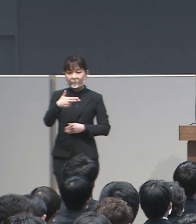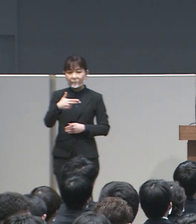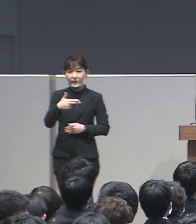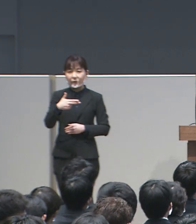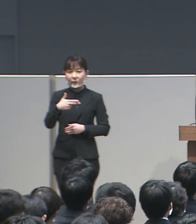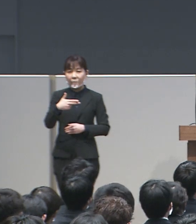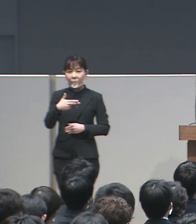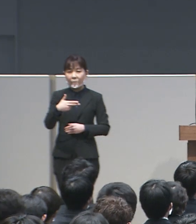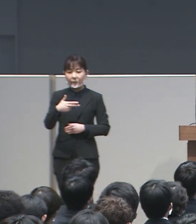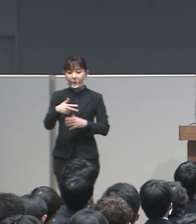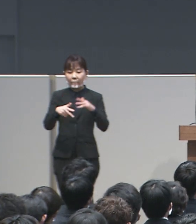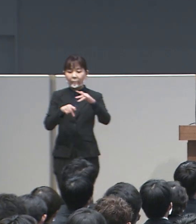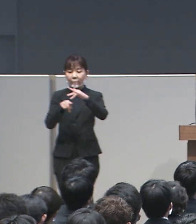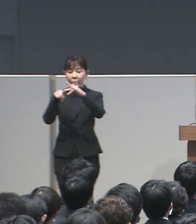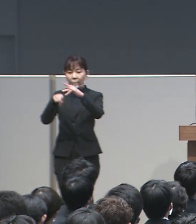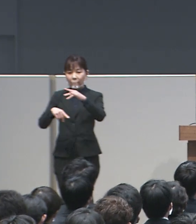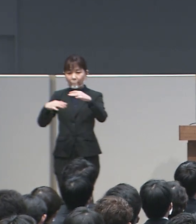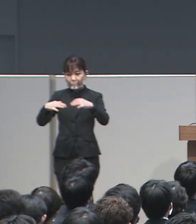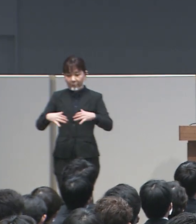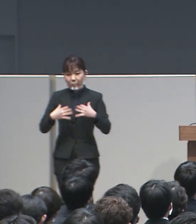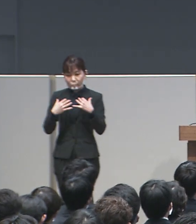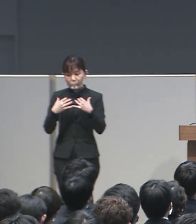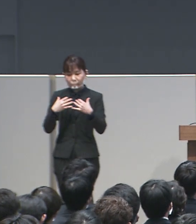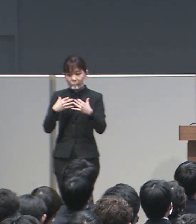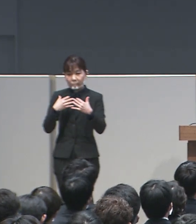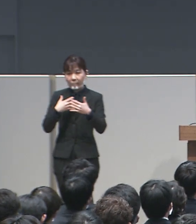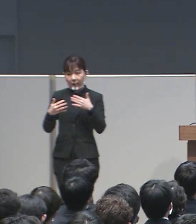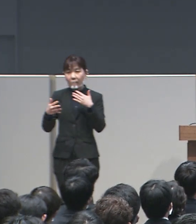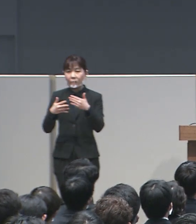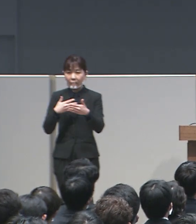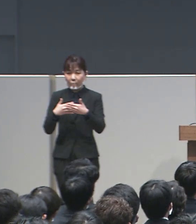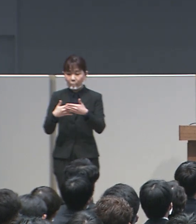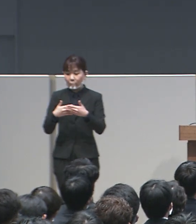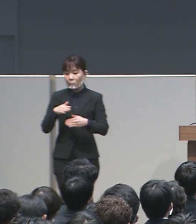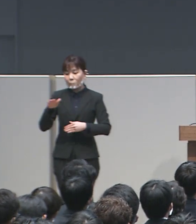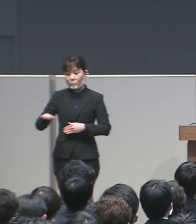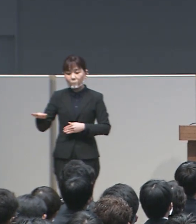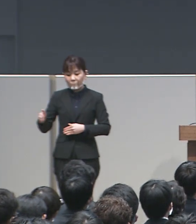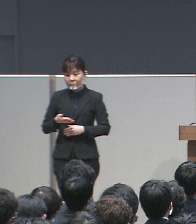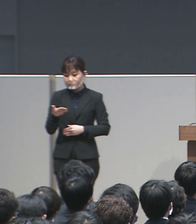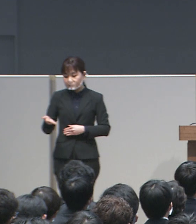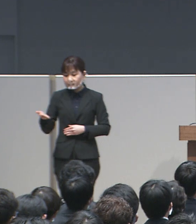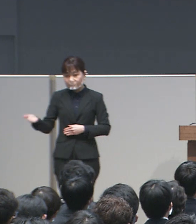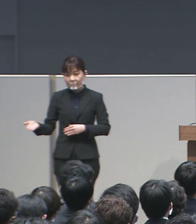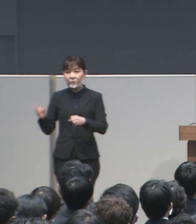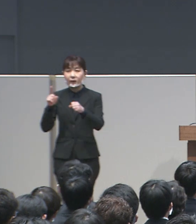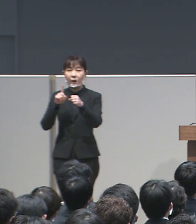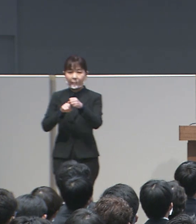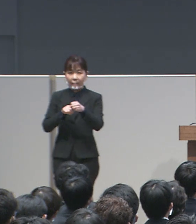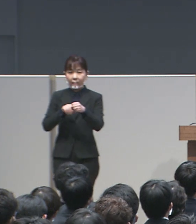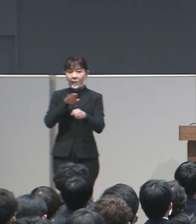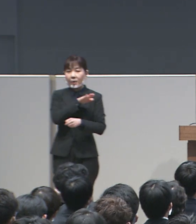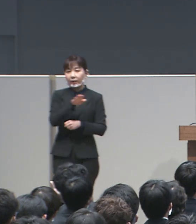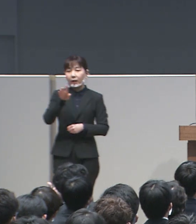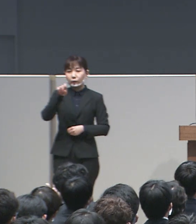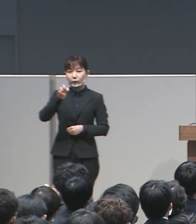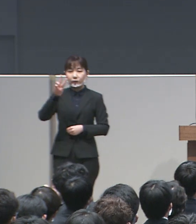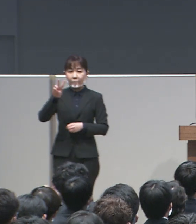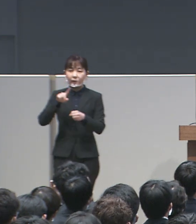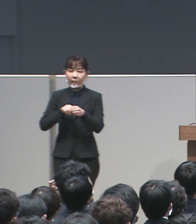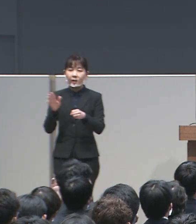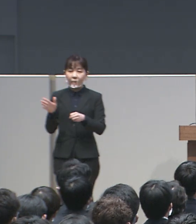原爆被爆の体験を長く後世に伝えるため平成13年から